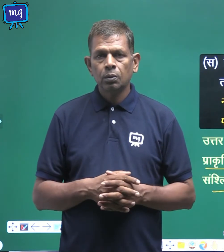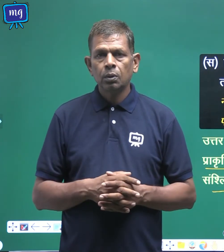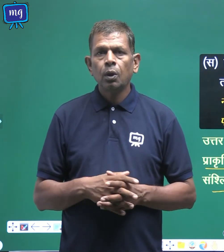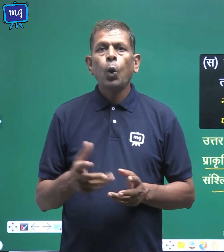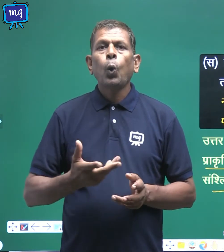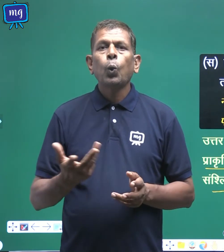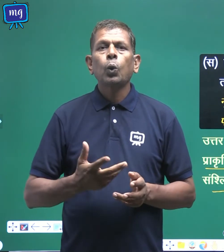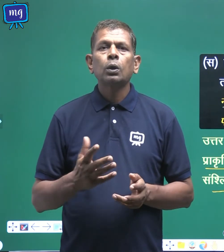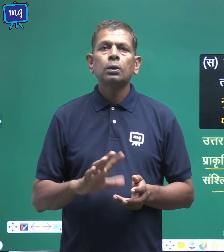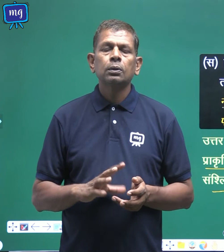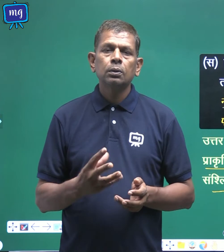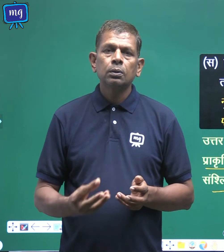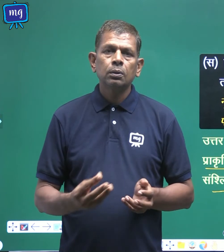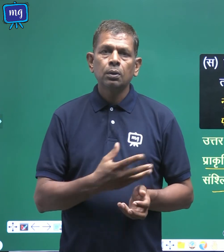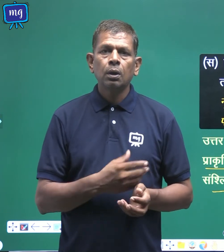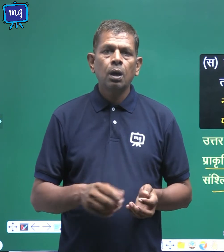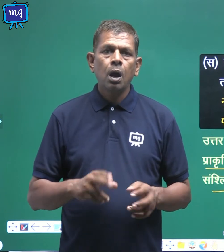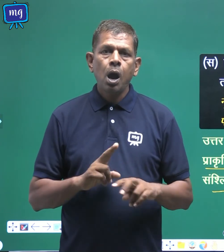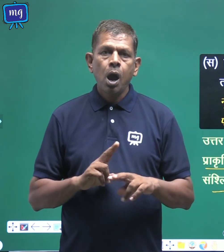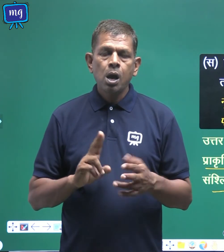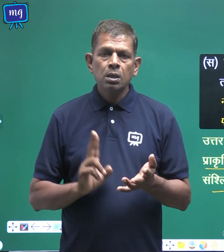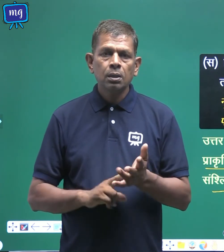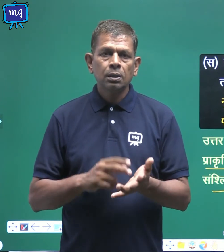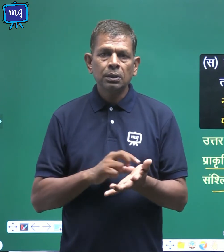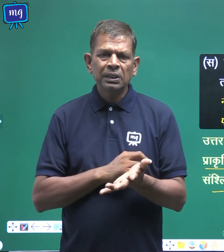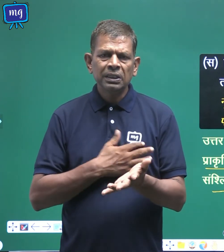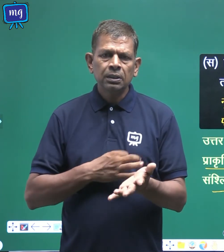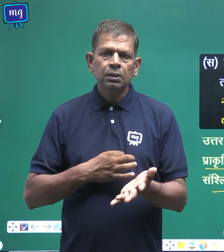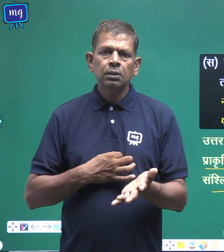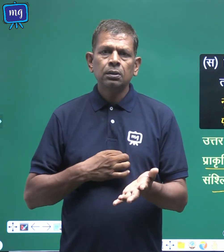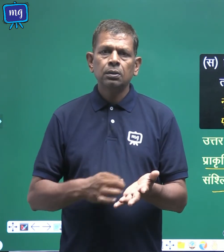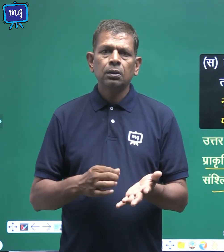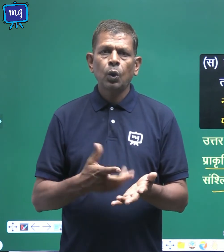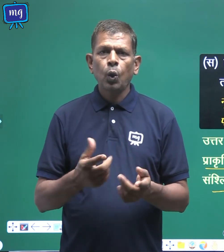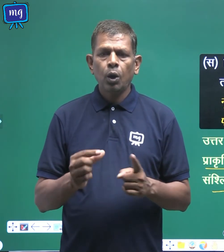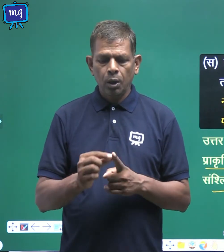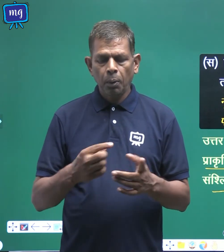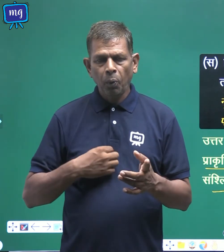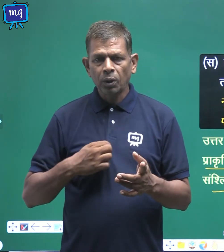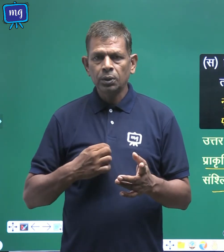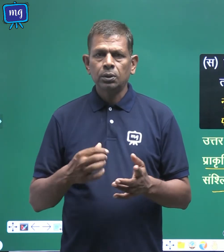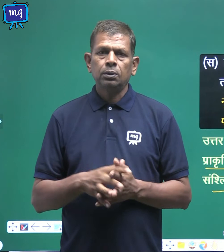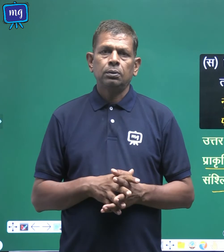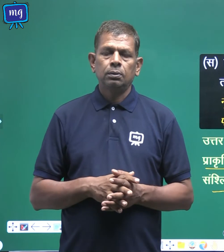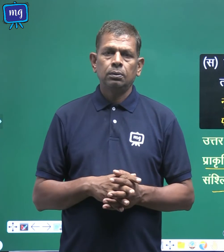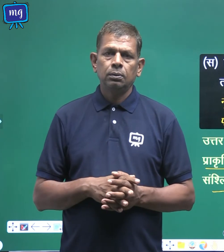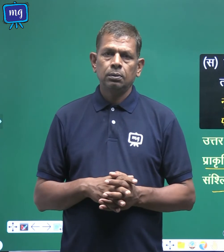कौन कौन से बचे? नायलॉन और पॉलिएस्टर।